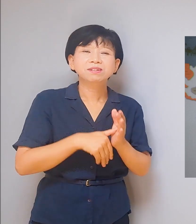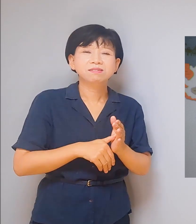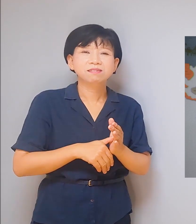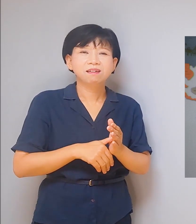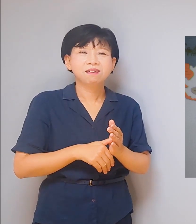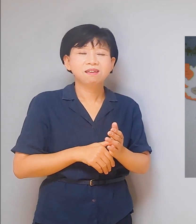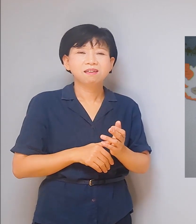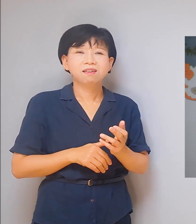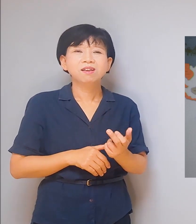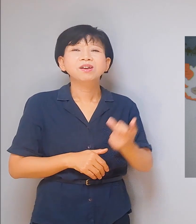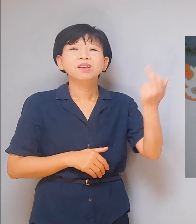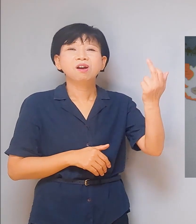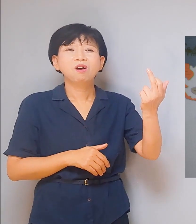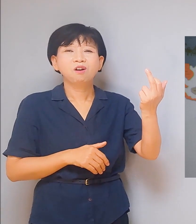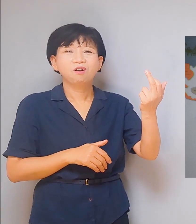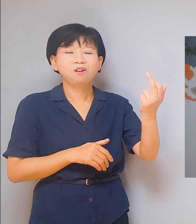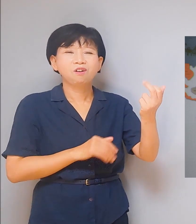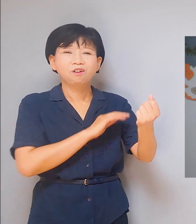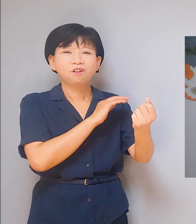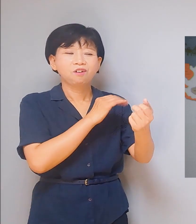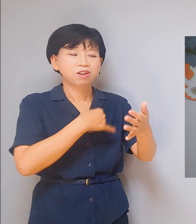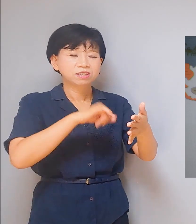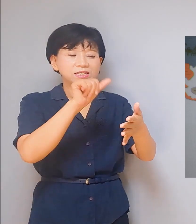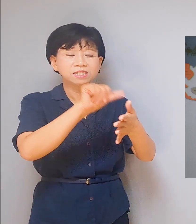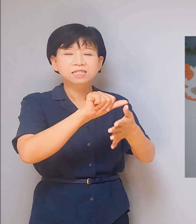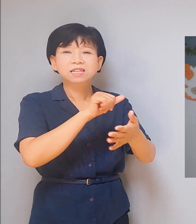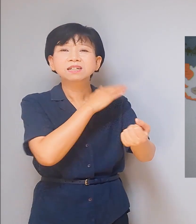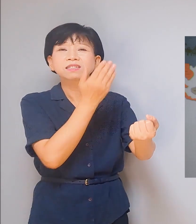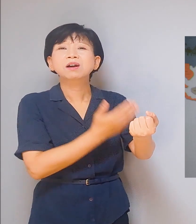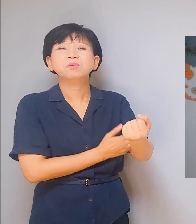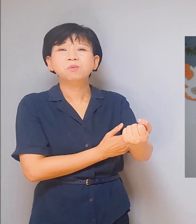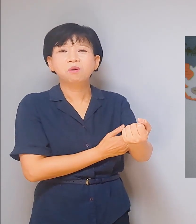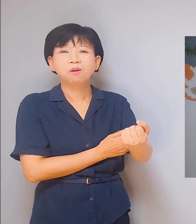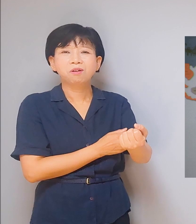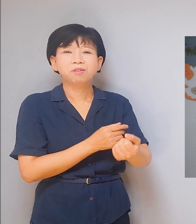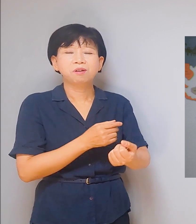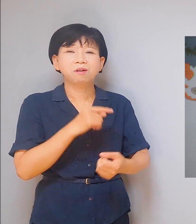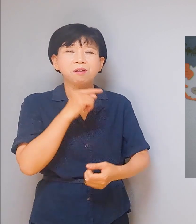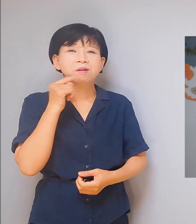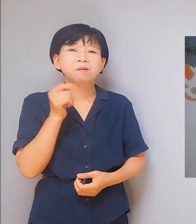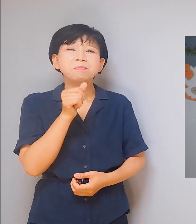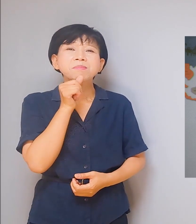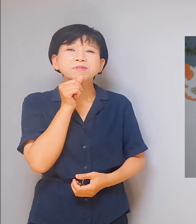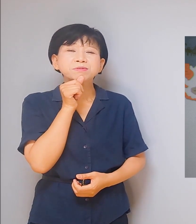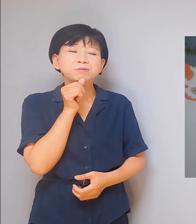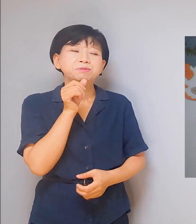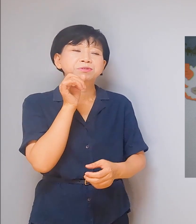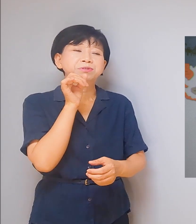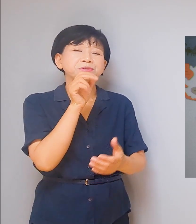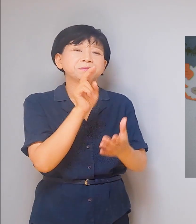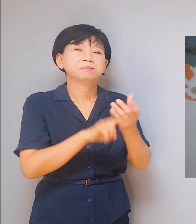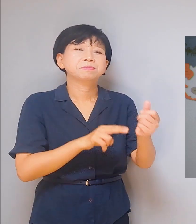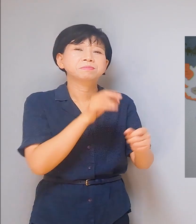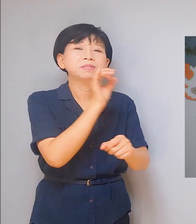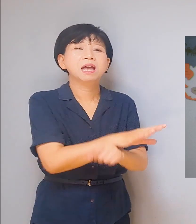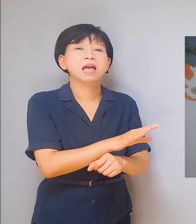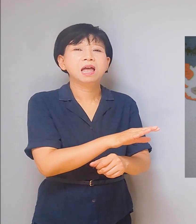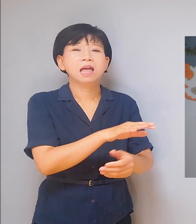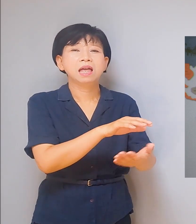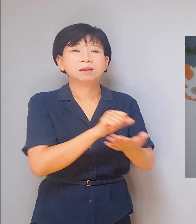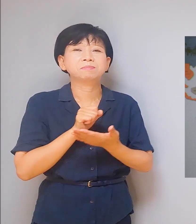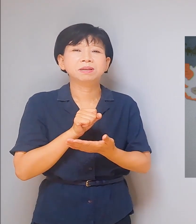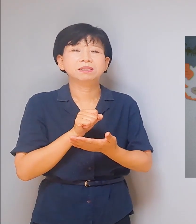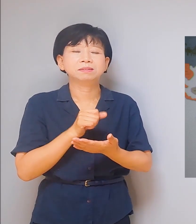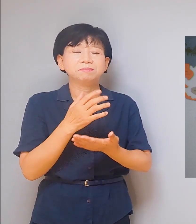파죽한 것으로 삽니다. 또한 어찌 보면 엄마의 사주를 받은 거죠. 그래서 아버지를 속이고 형을 속입니다. 그가 할 수 있는